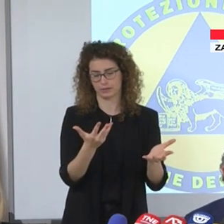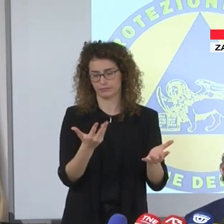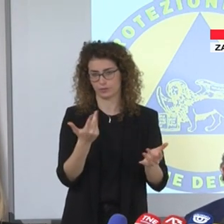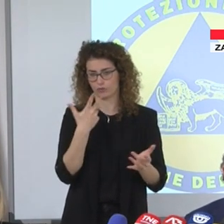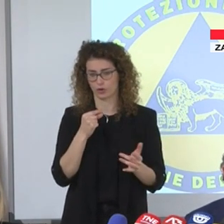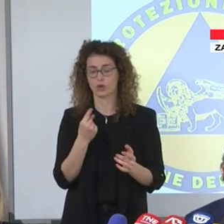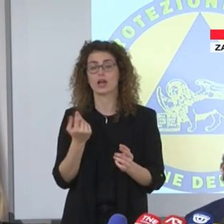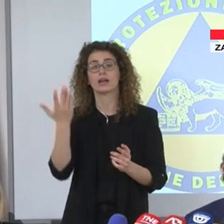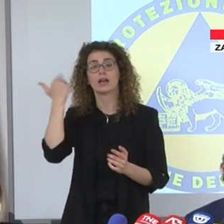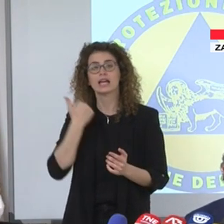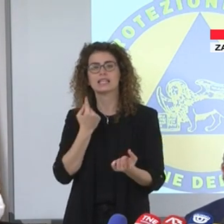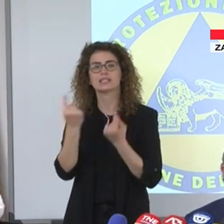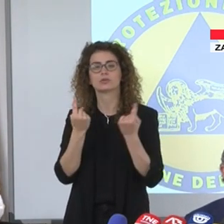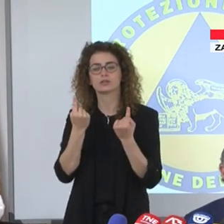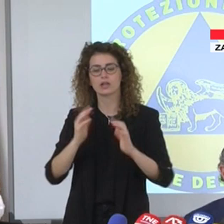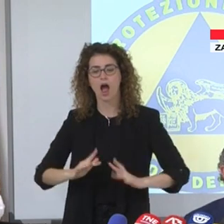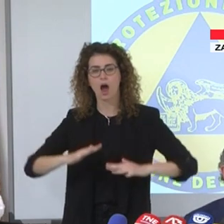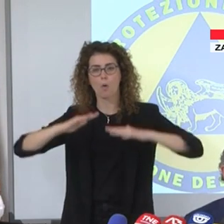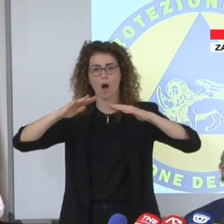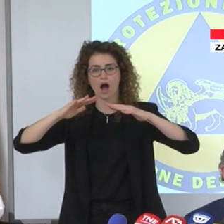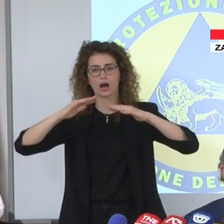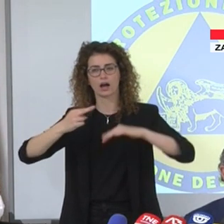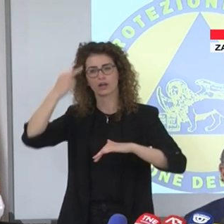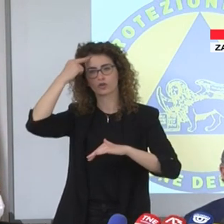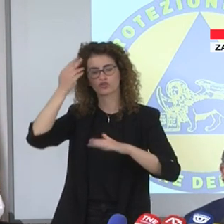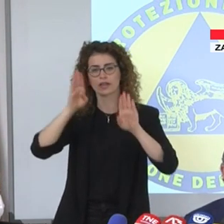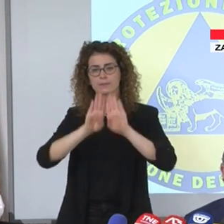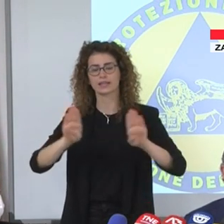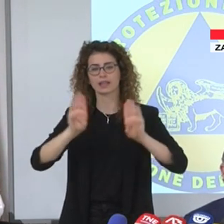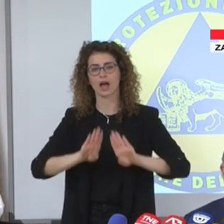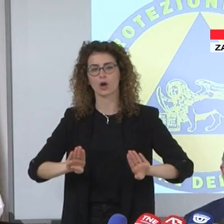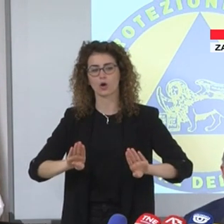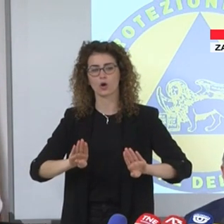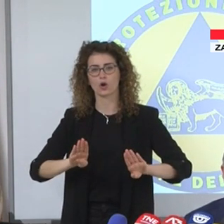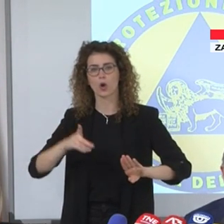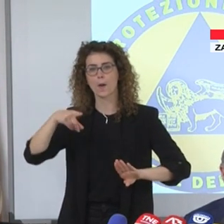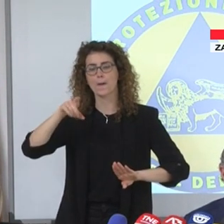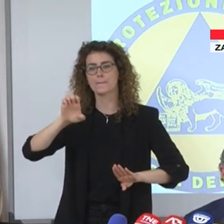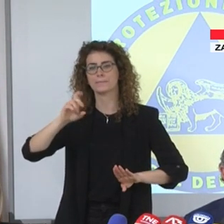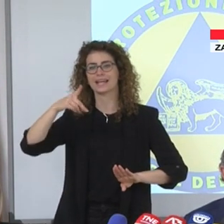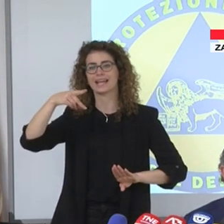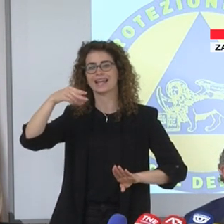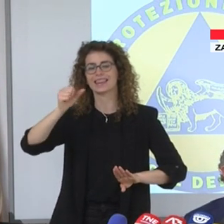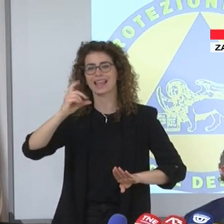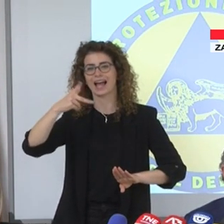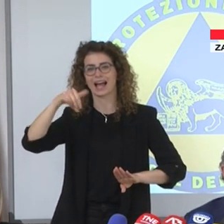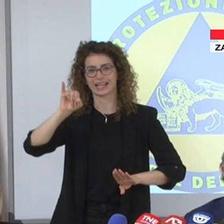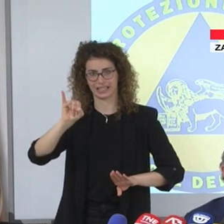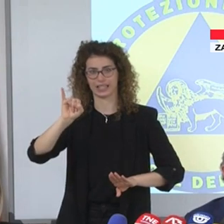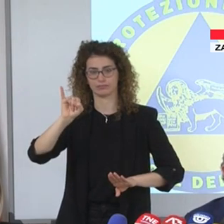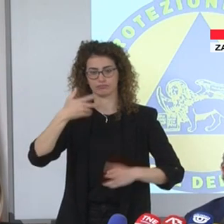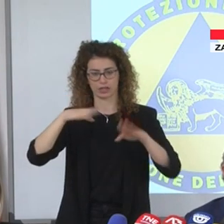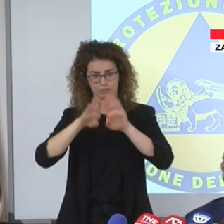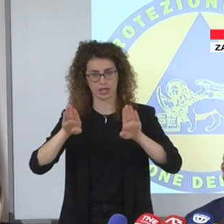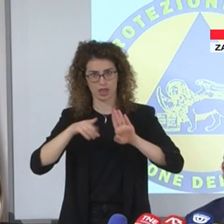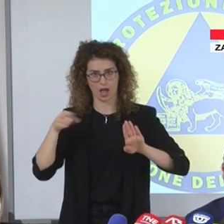vicenda dell'acqua alta, ci fu uno spettacolo, se vi ricordate, di Pennacchi, il quale nello spettacolo,